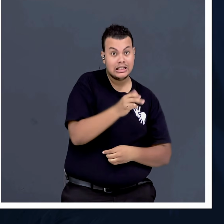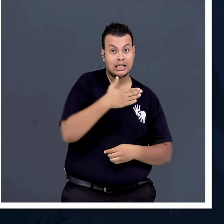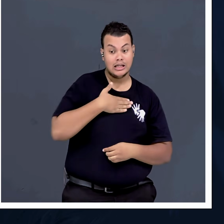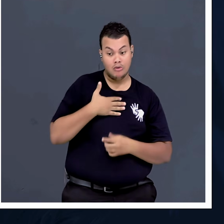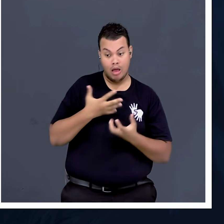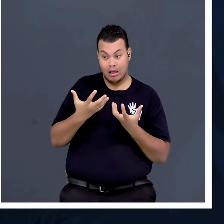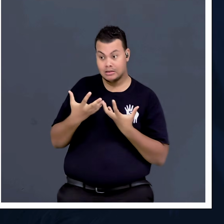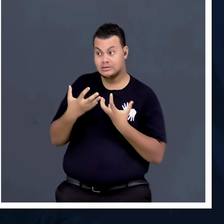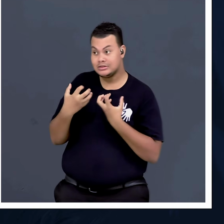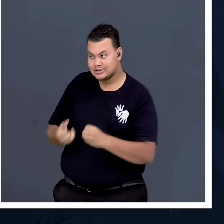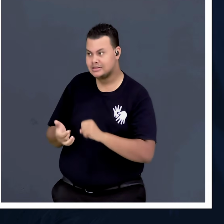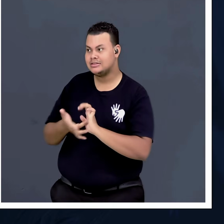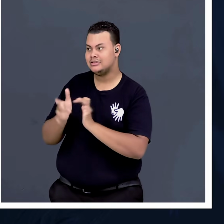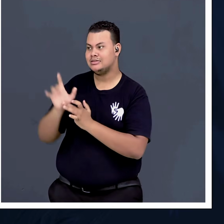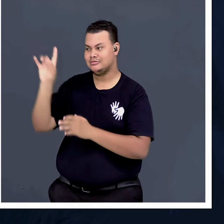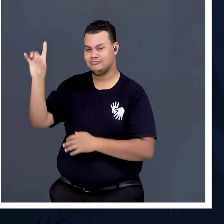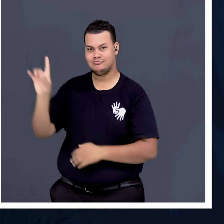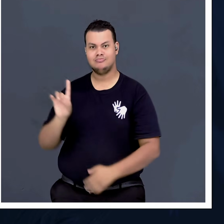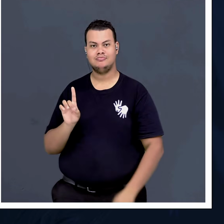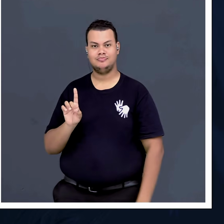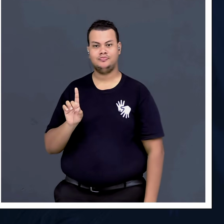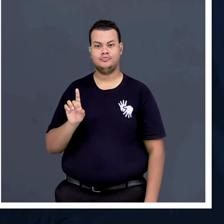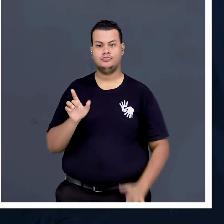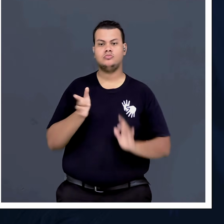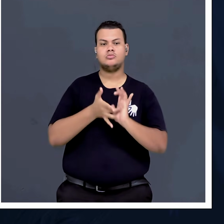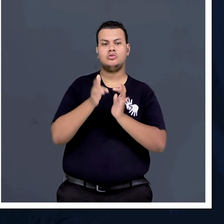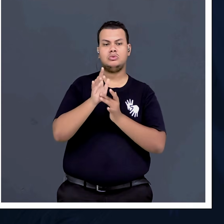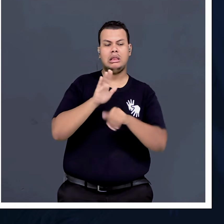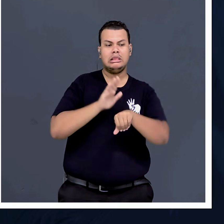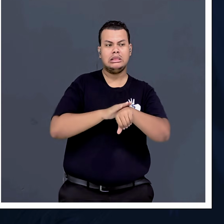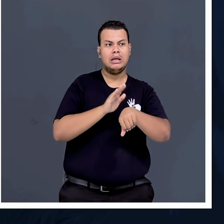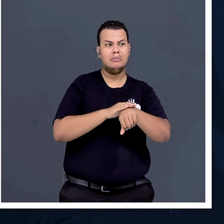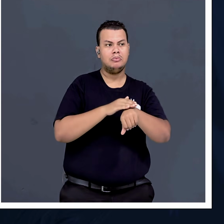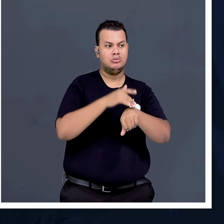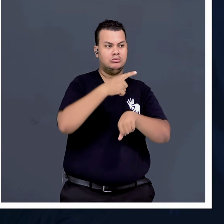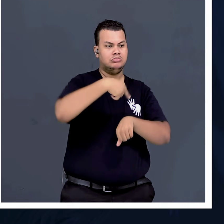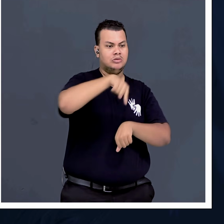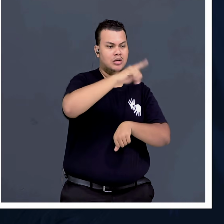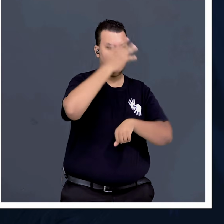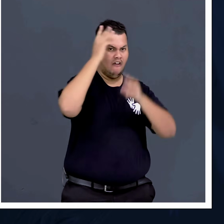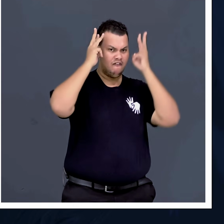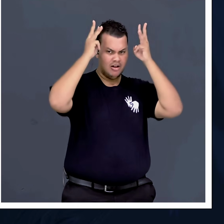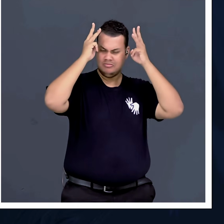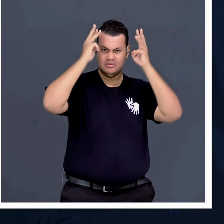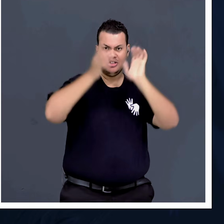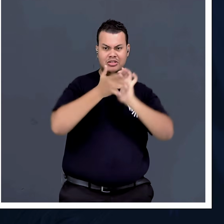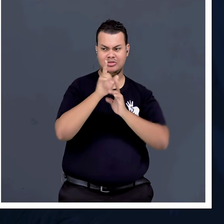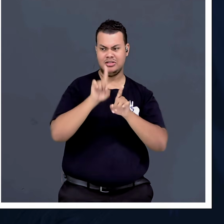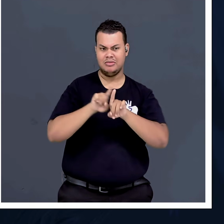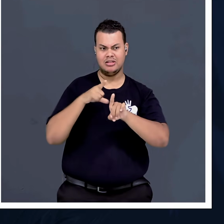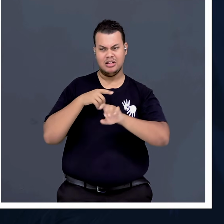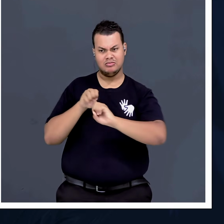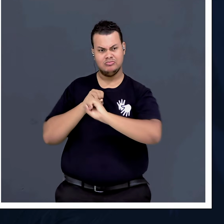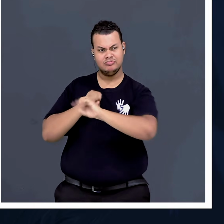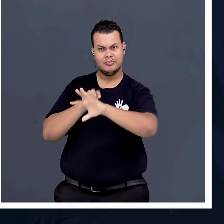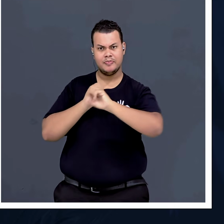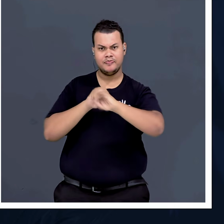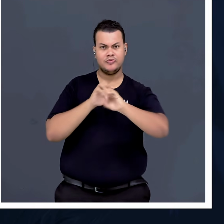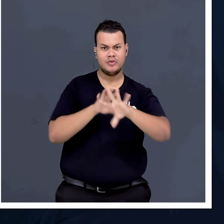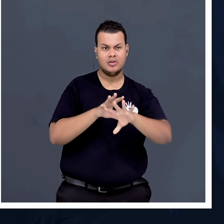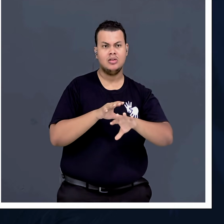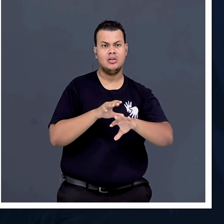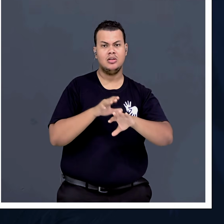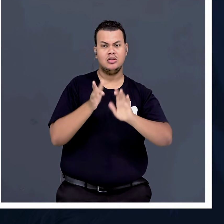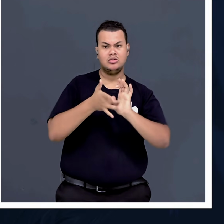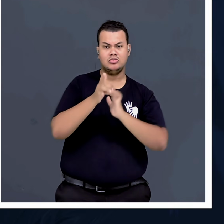receberam o seu ministério. Jesus não investiu tempo nos fariseus. Ele ensinou, os fariseus ouviam